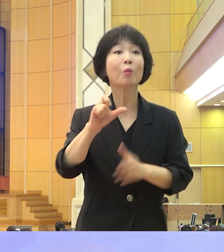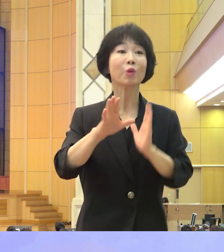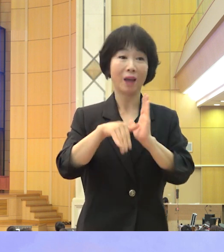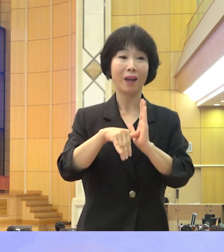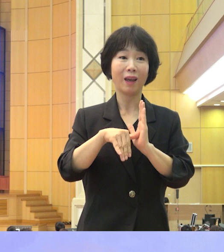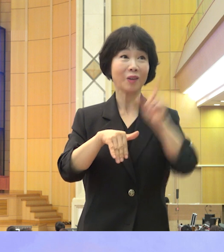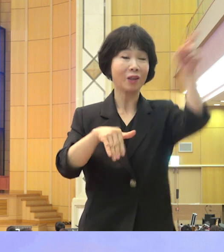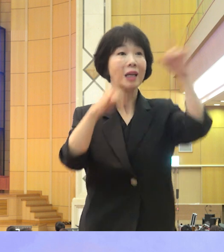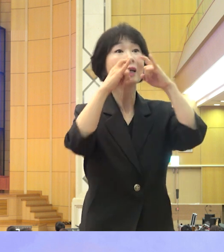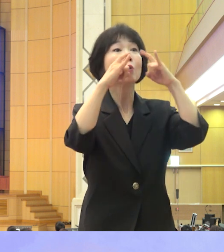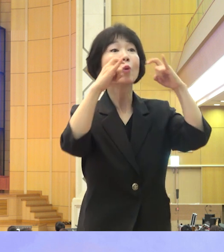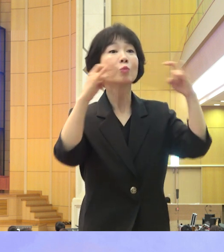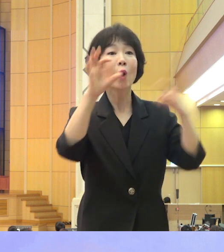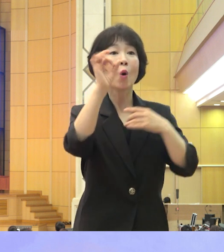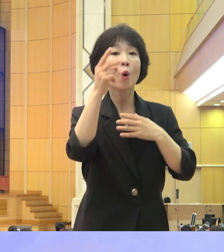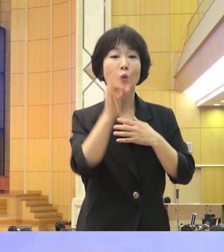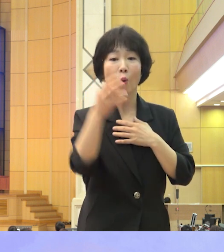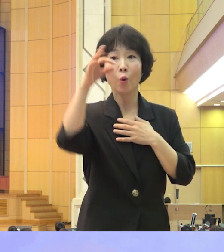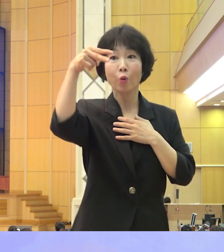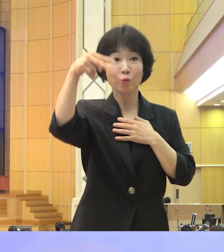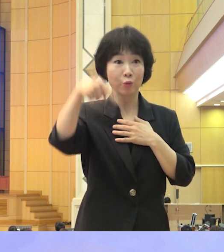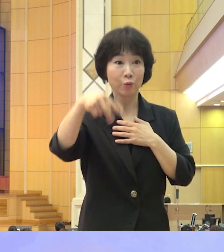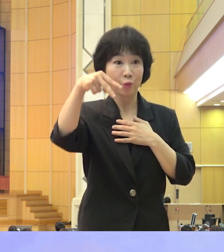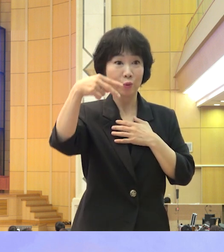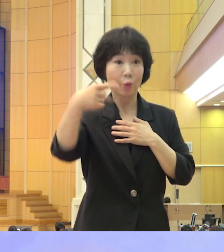용두동, 신솔동 옆에 용두동 가면